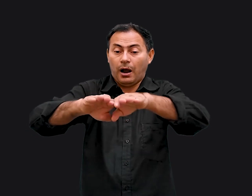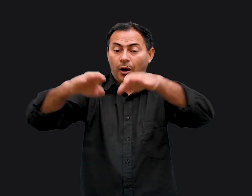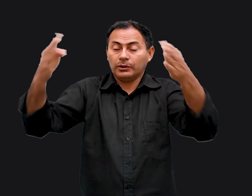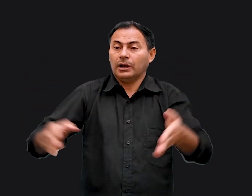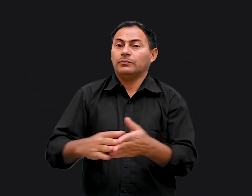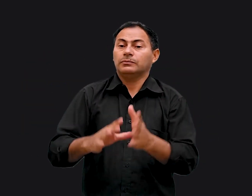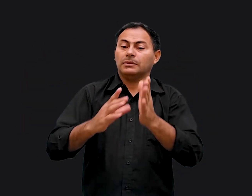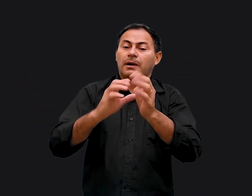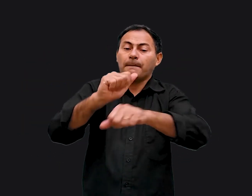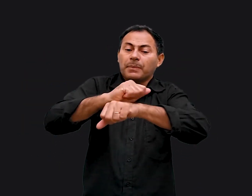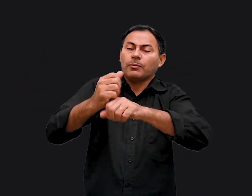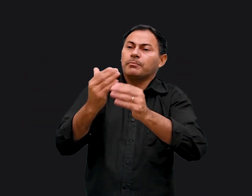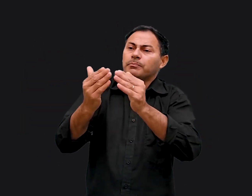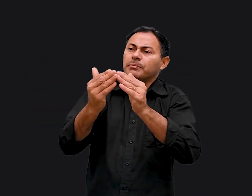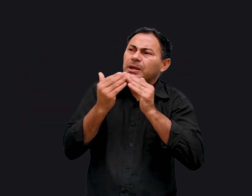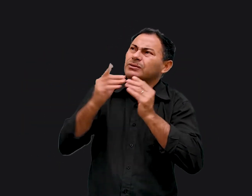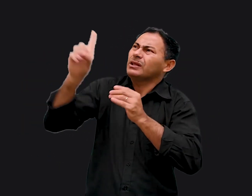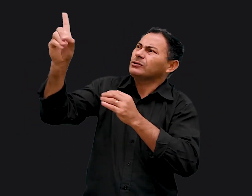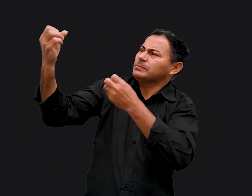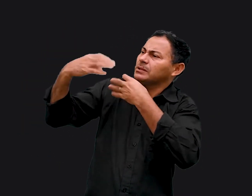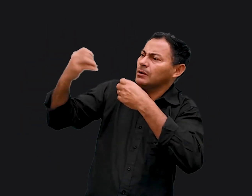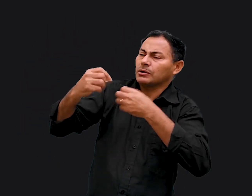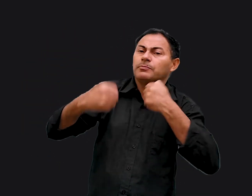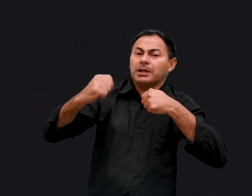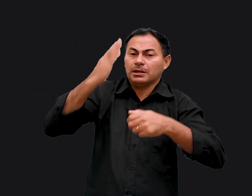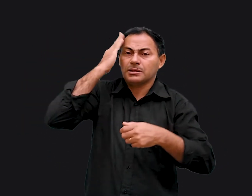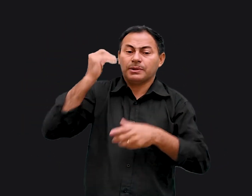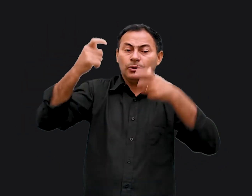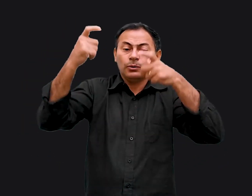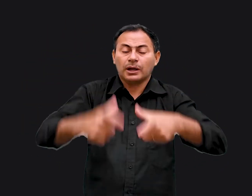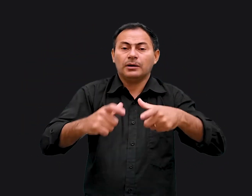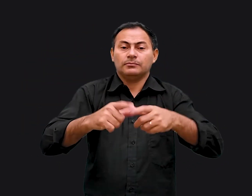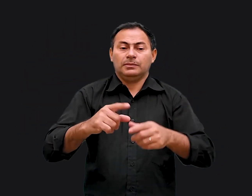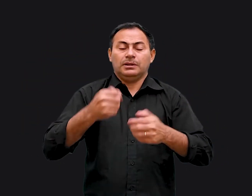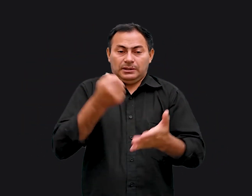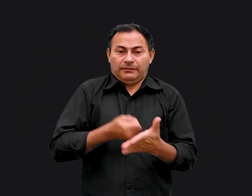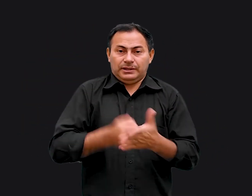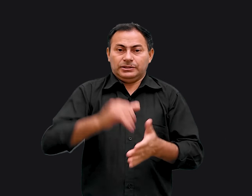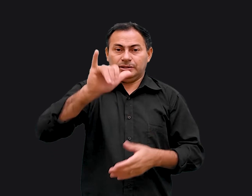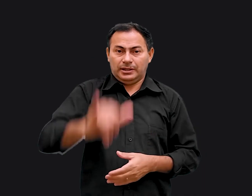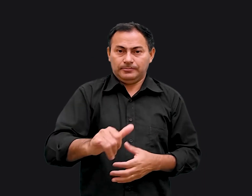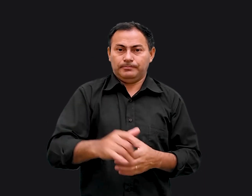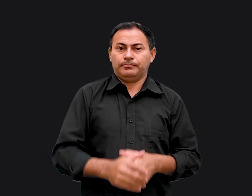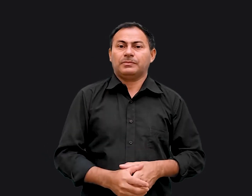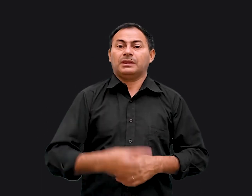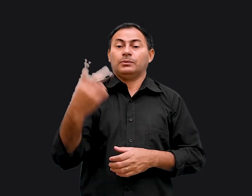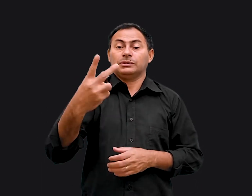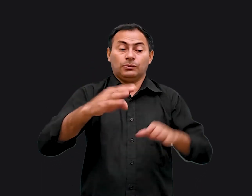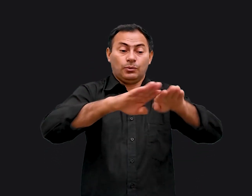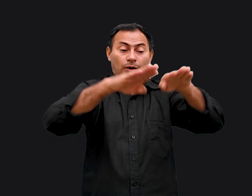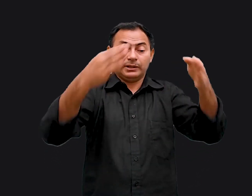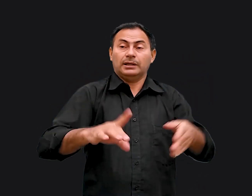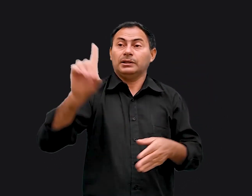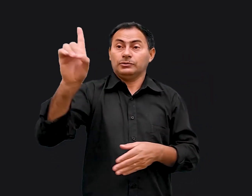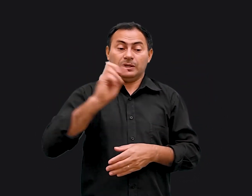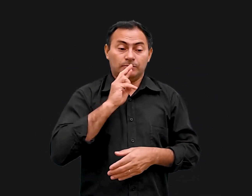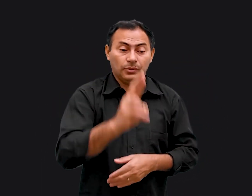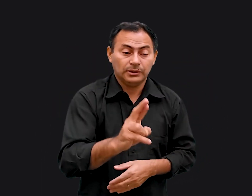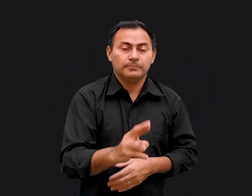pediu: ensina-me o que eu tenho que saber para que eu possa estar no lugar onde eu deveria estar. No segundo altar, Deus respondeu a